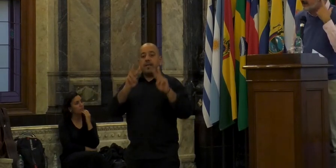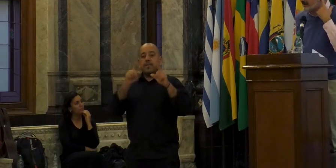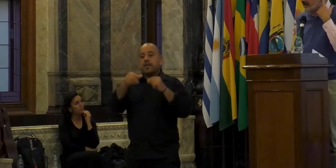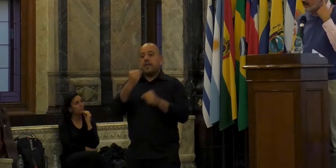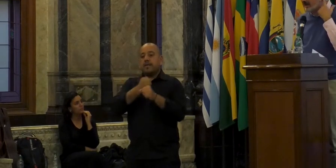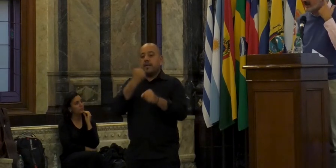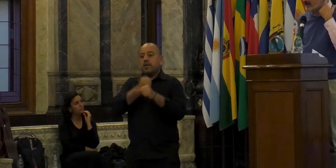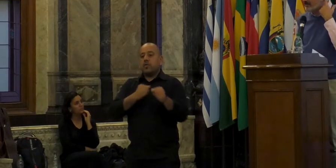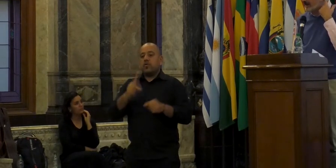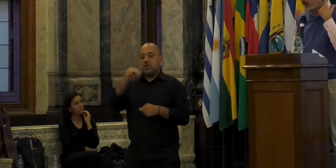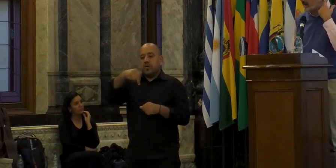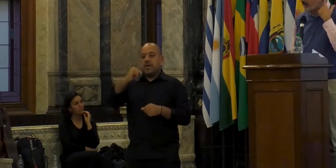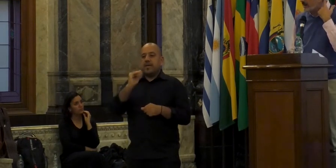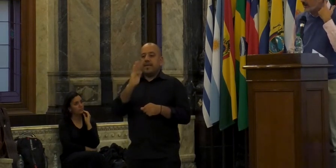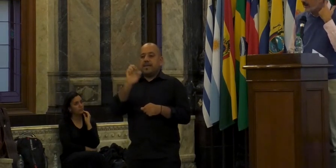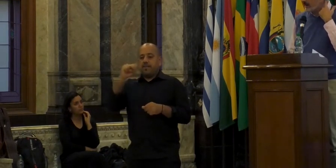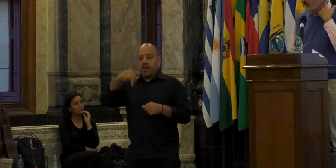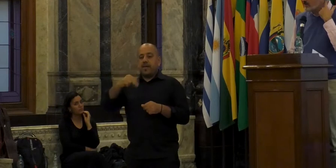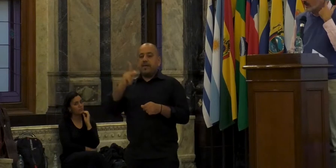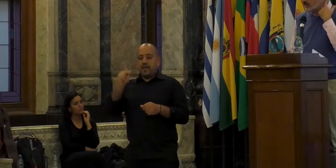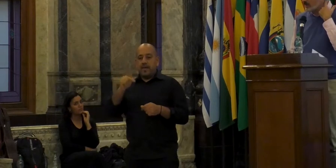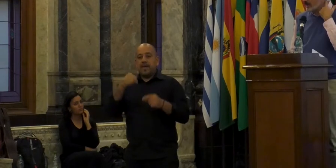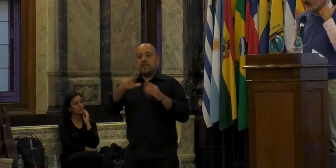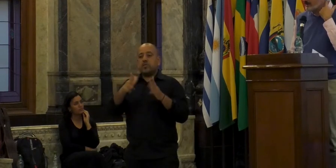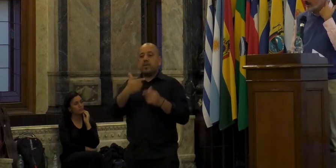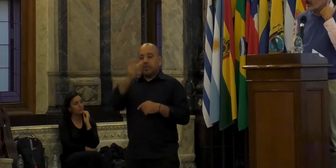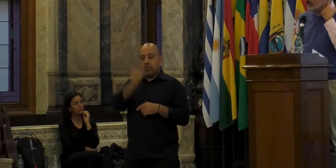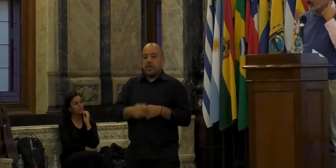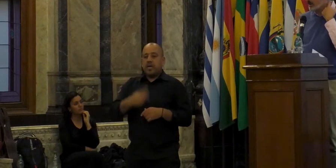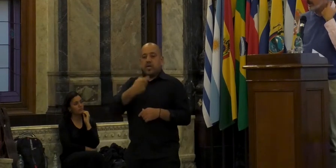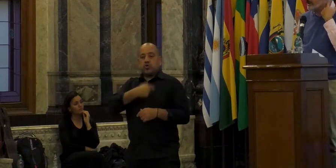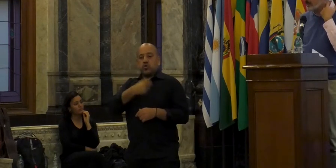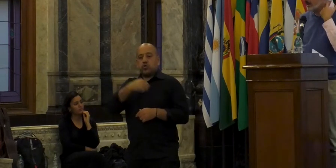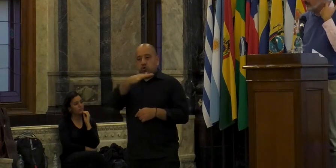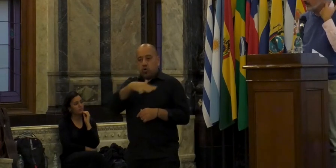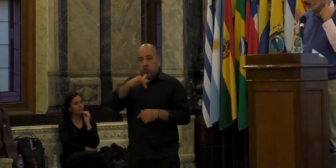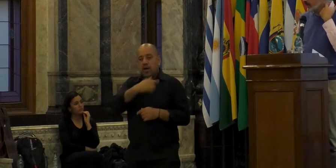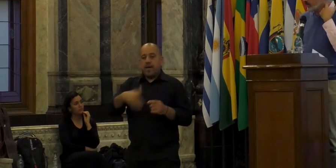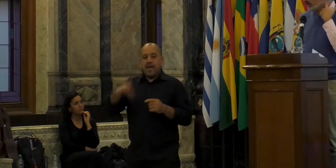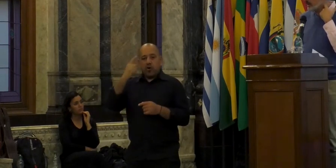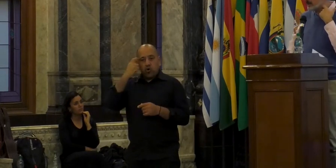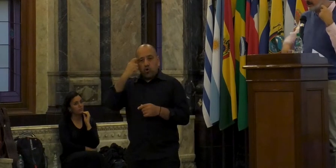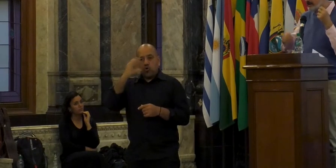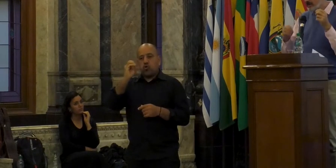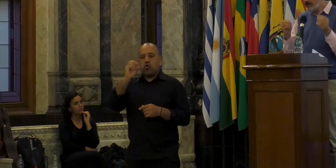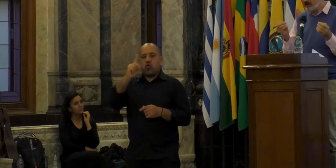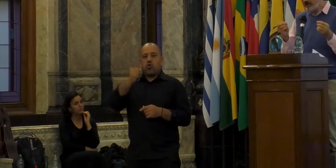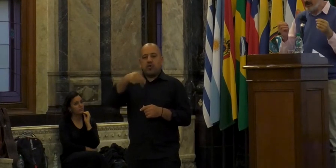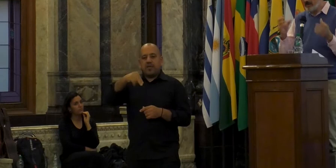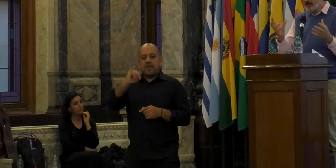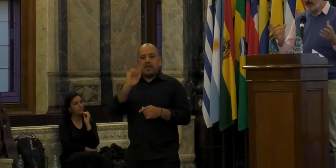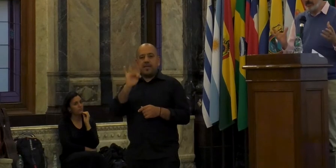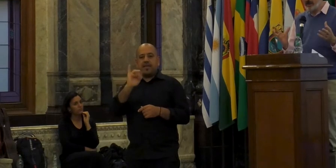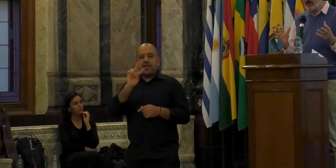de Cristina Nipper-Eng, que es una socióloga, ella se llama socióloga cognitiva, porque dice, es que esta cuestión